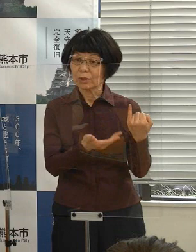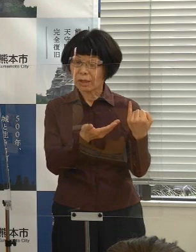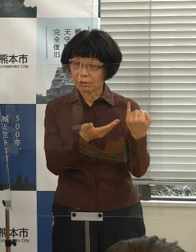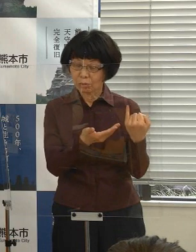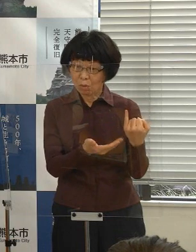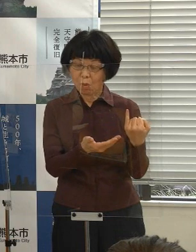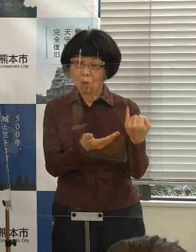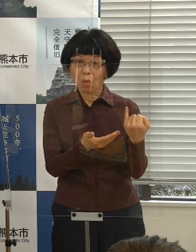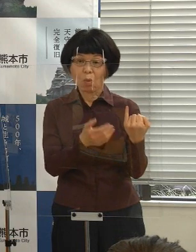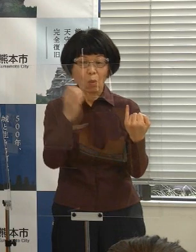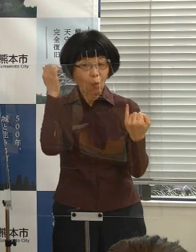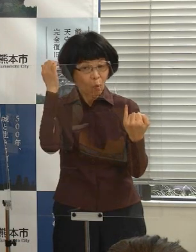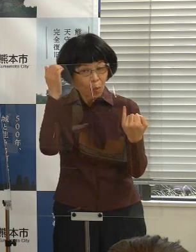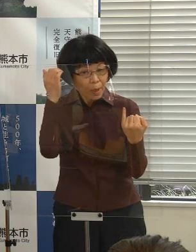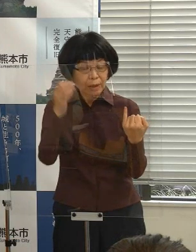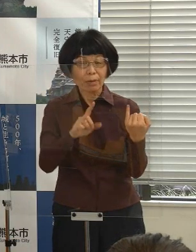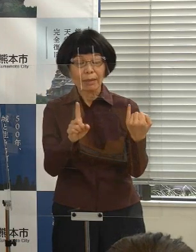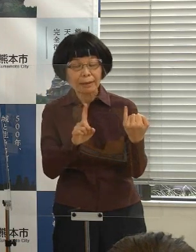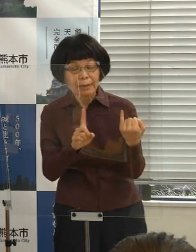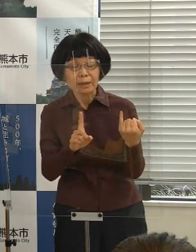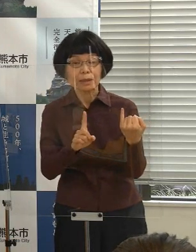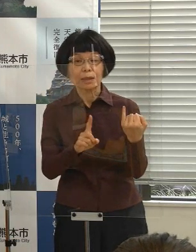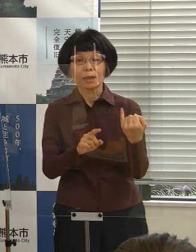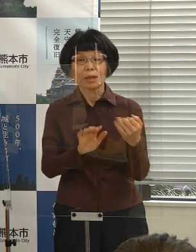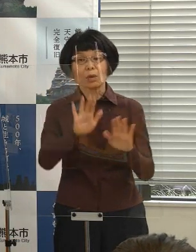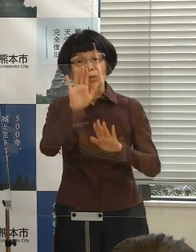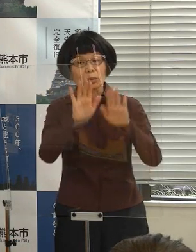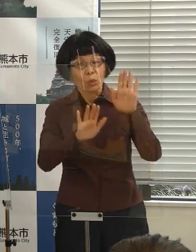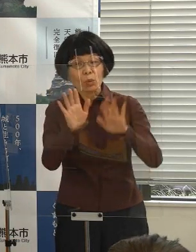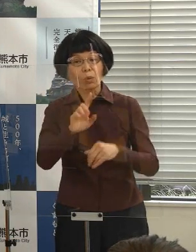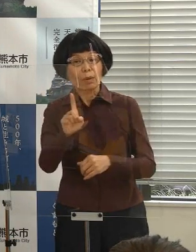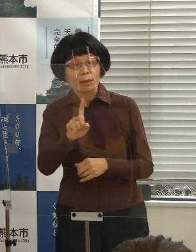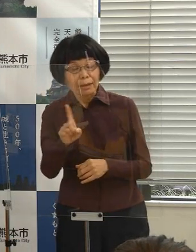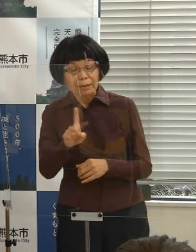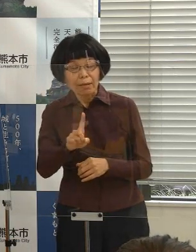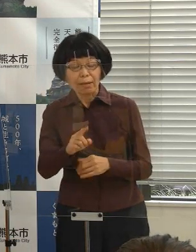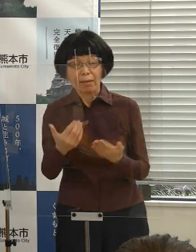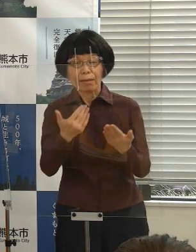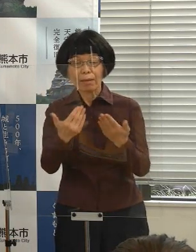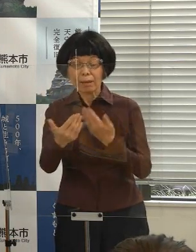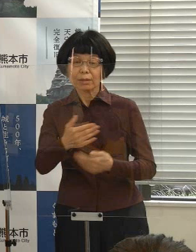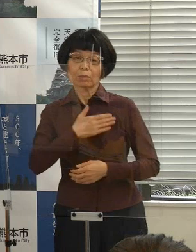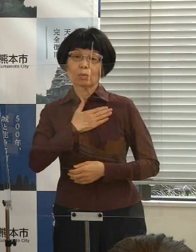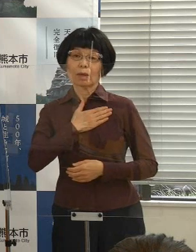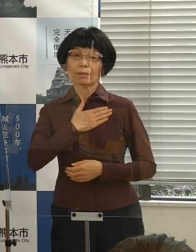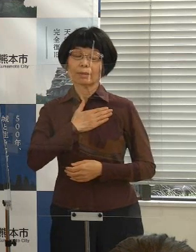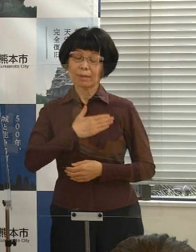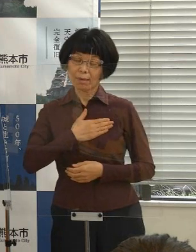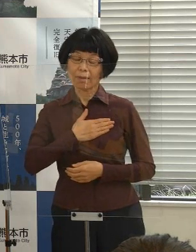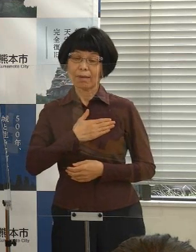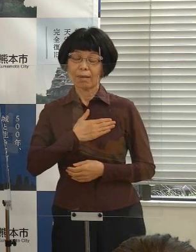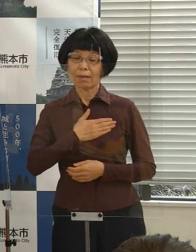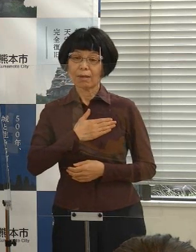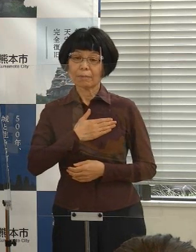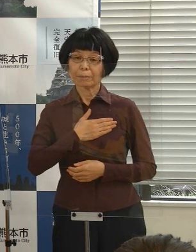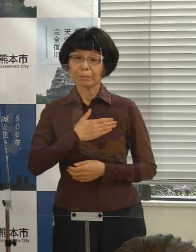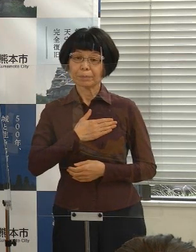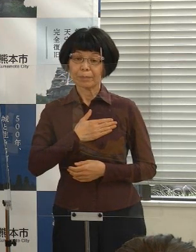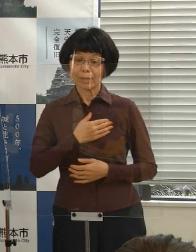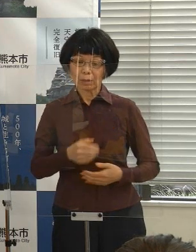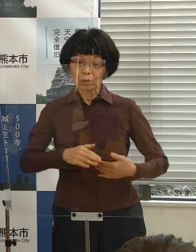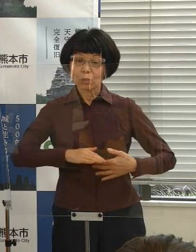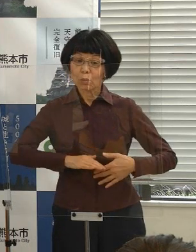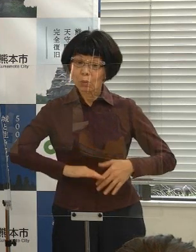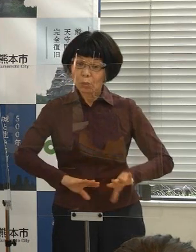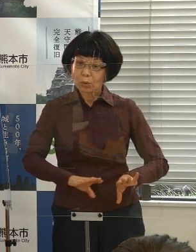困りごとやそれからそういった状況を踏まえましてですね、まあ、できるだけそういった子どもの出自を知る権